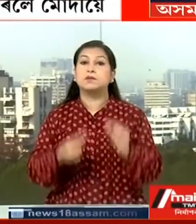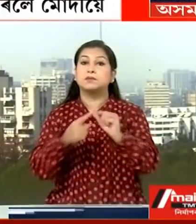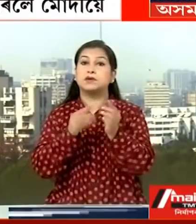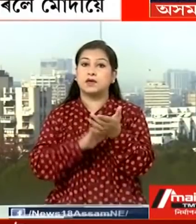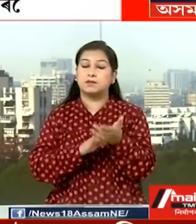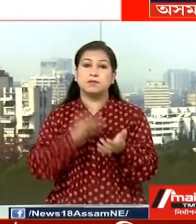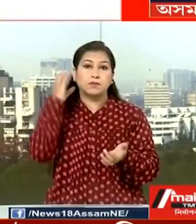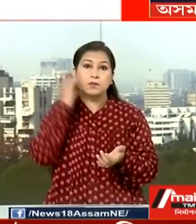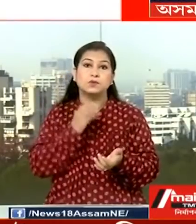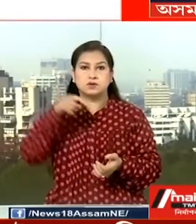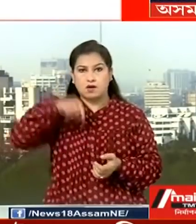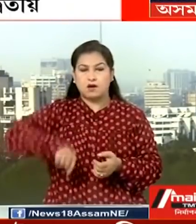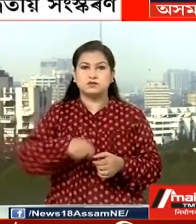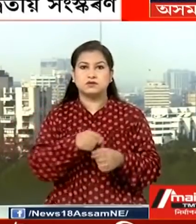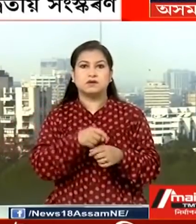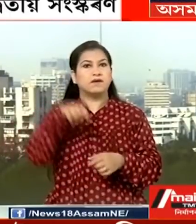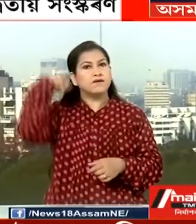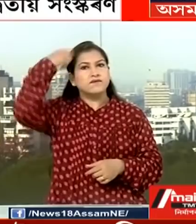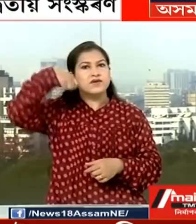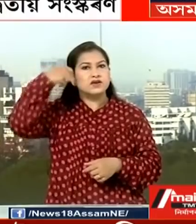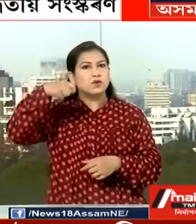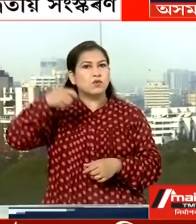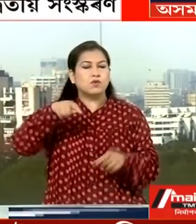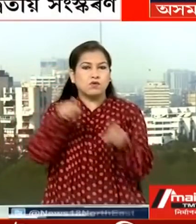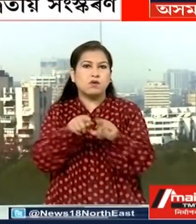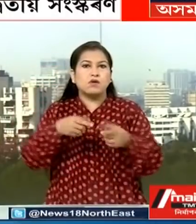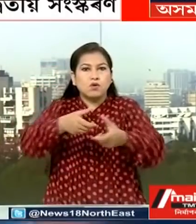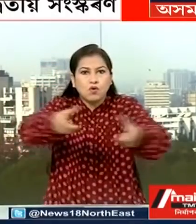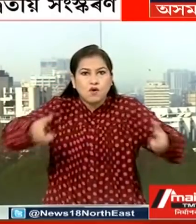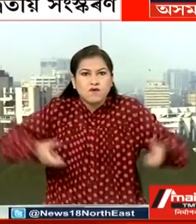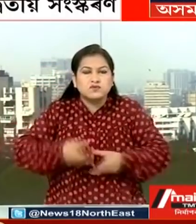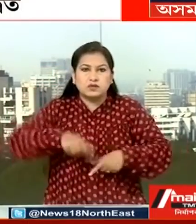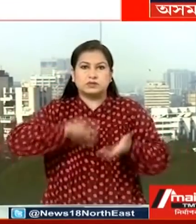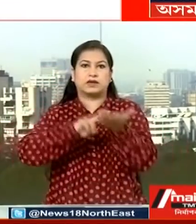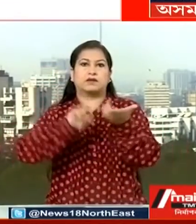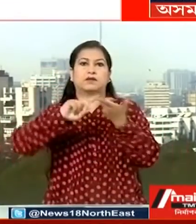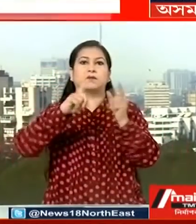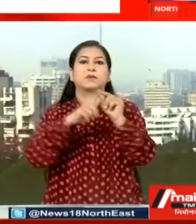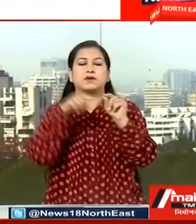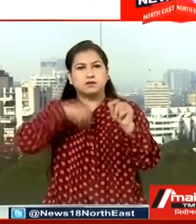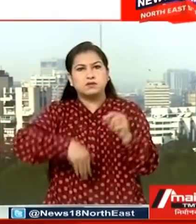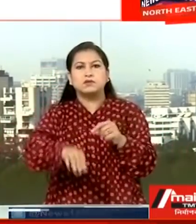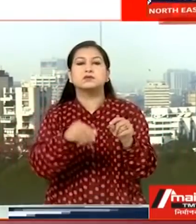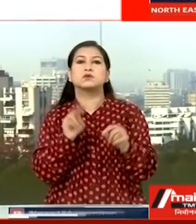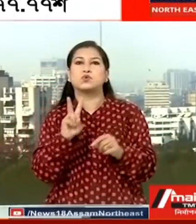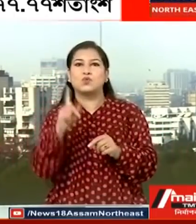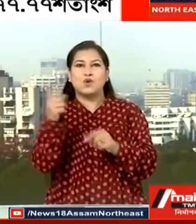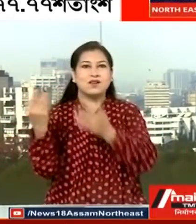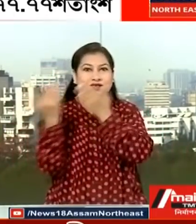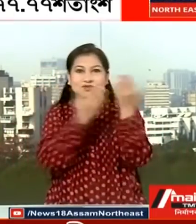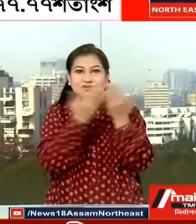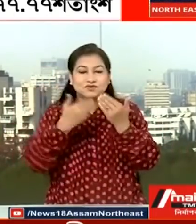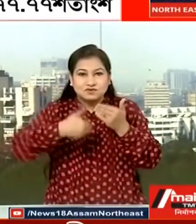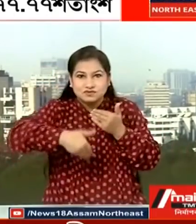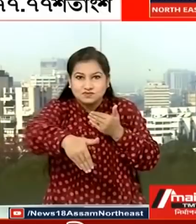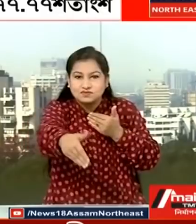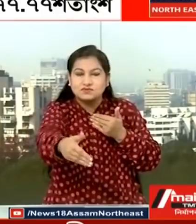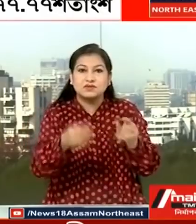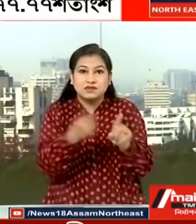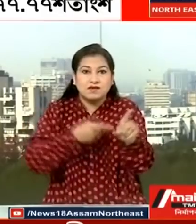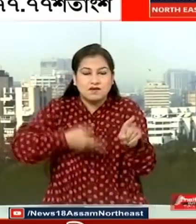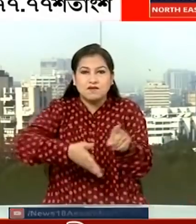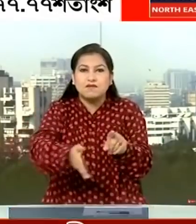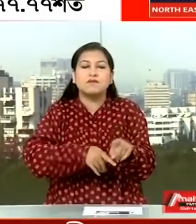प्रधानमंत्री नरेंद्र मोदी आज वीडियो कॉन्फ्रेंसिंग के जरिए राष्ट्रीय शिक्षा नीति के तहत 21वीं सदी में स्कूली शिक्षा विषय पर